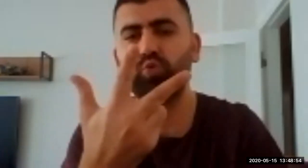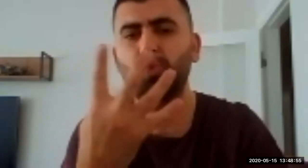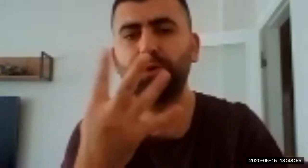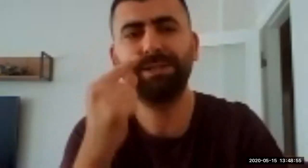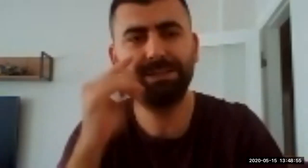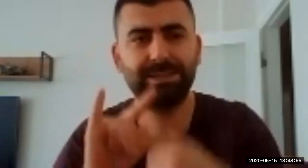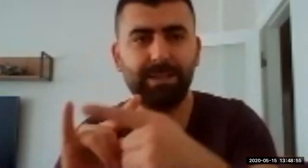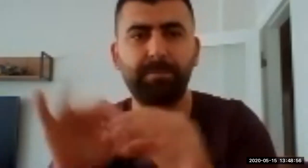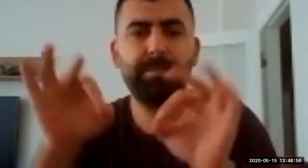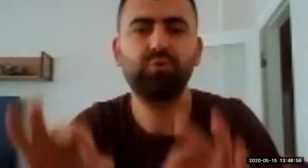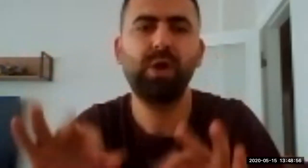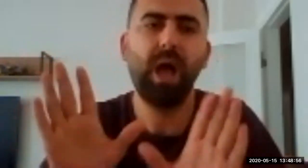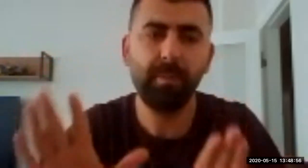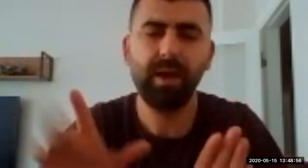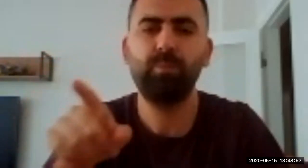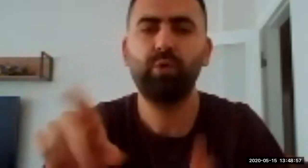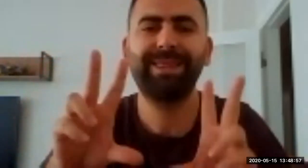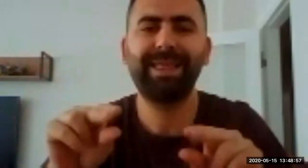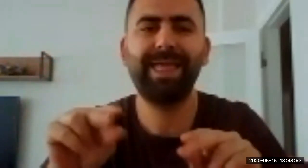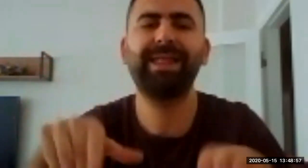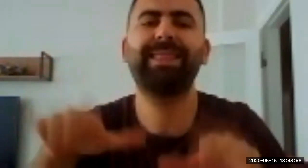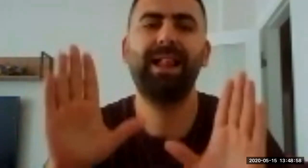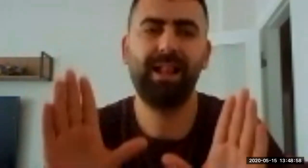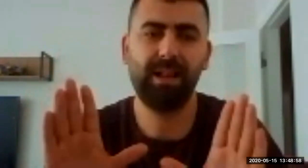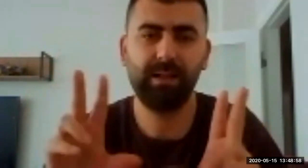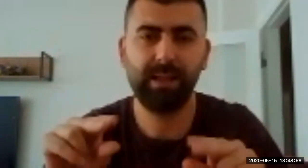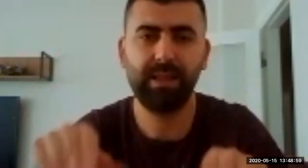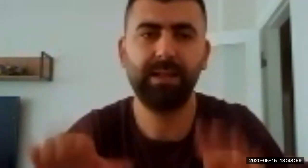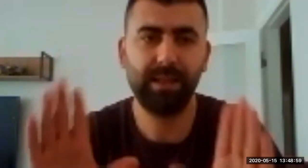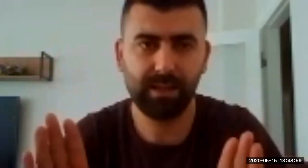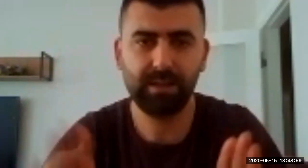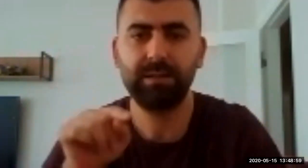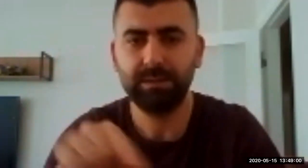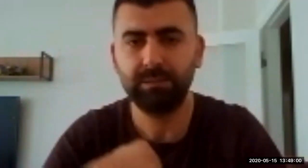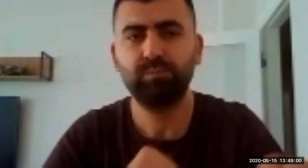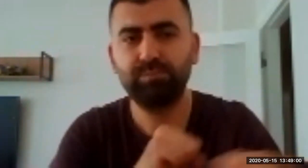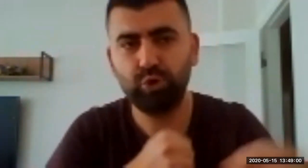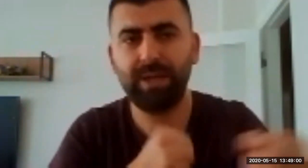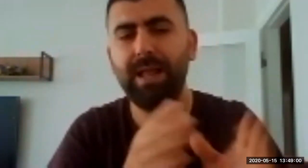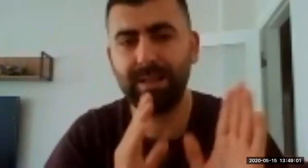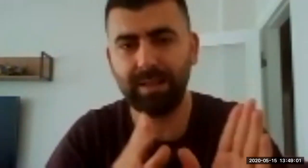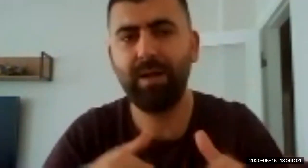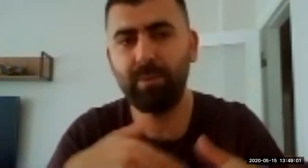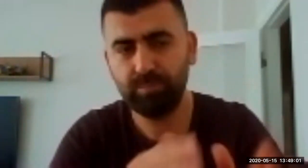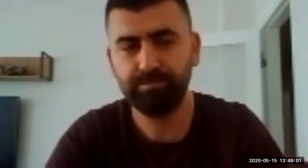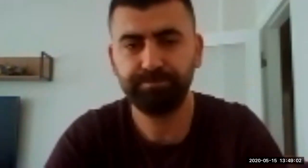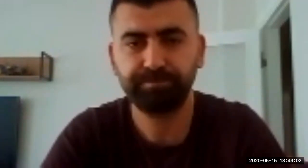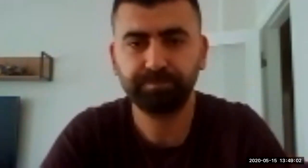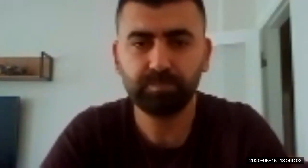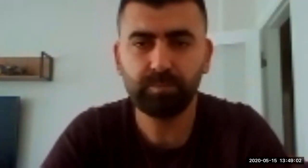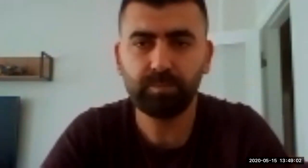konuda işaret dilinin kullanılması gerektiğini ama 3-4 tane tercüman